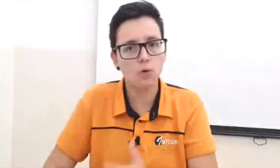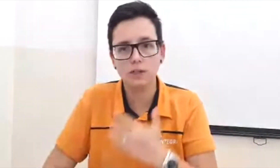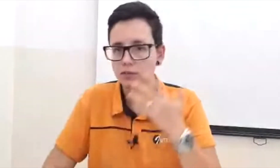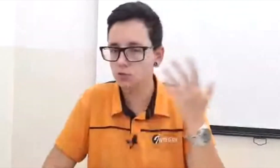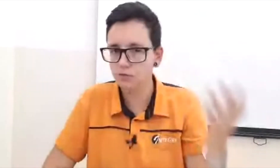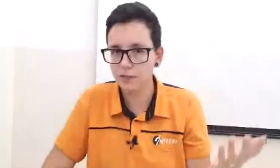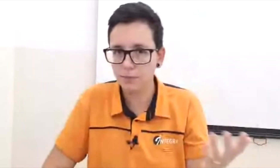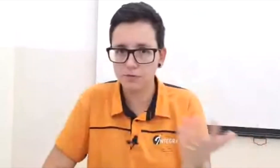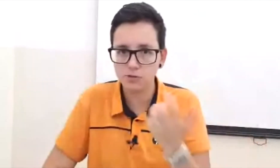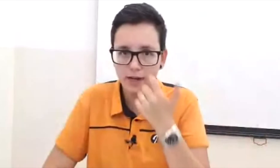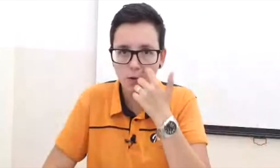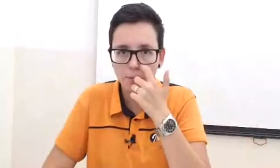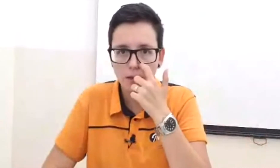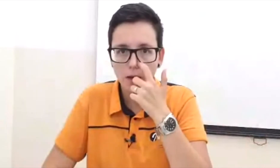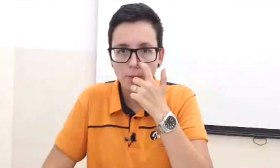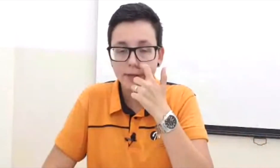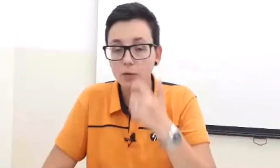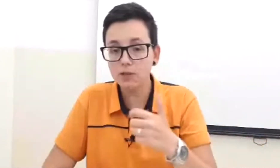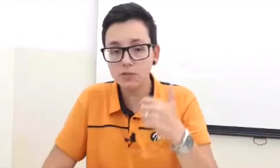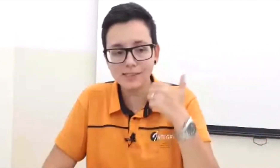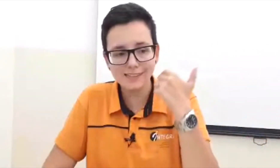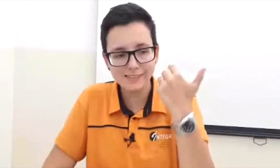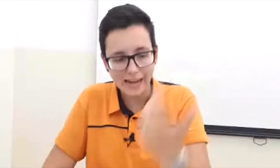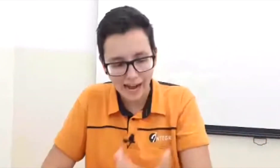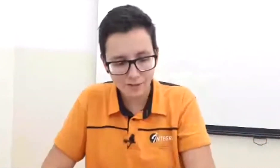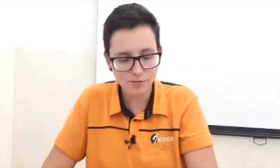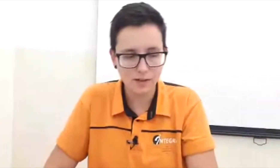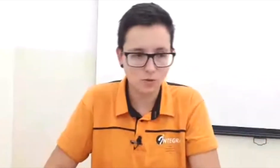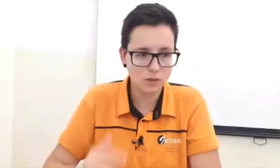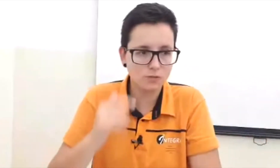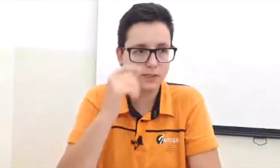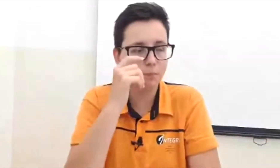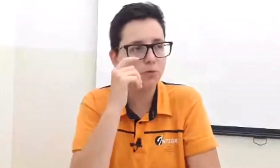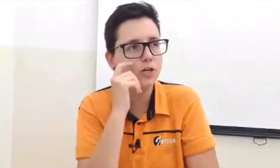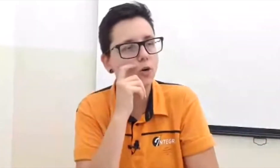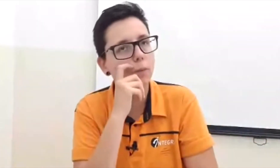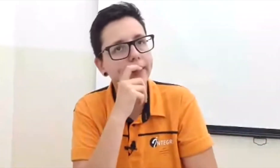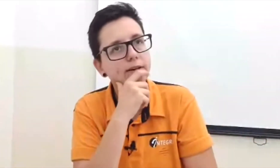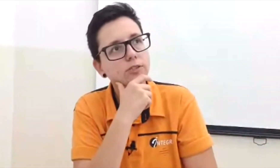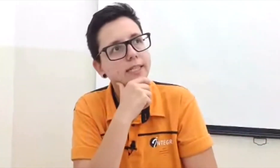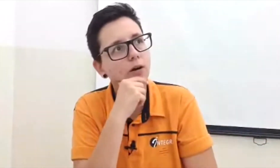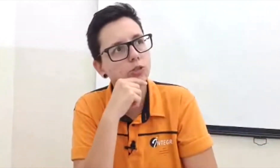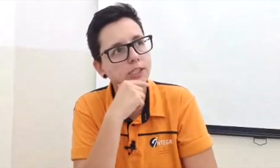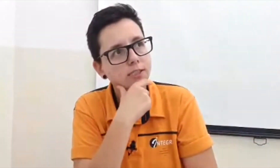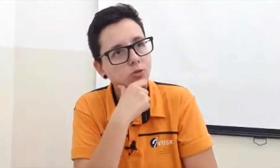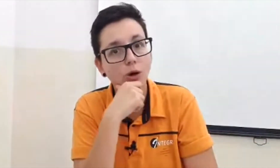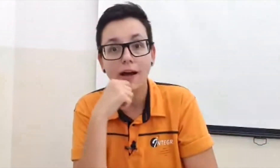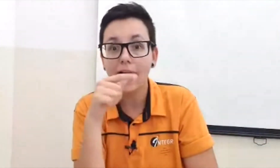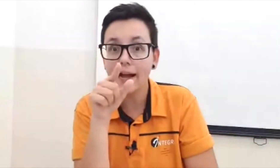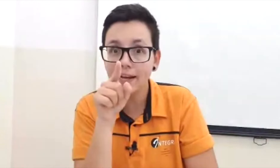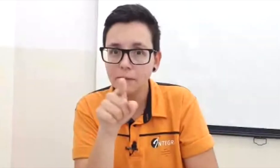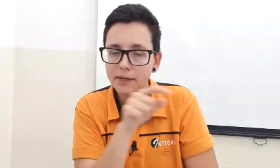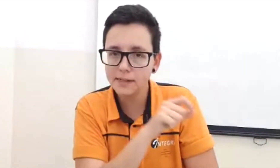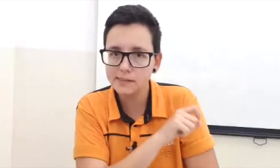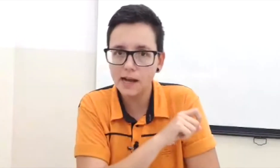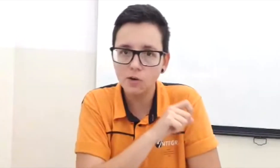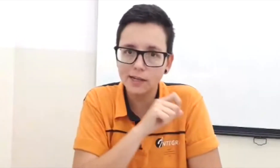quanto na sua vida profissional? Porque quando você trava, quando você puxa, como é que é o sinal disso? Aí lembra dessa aula